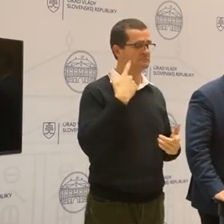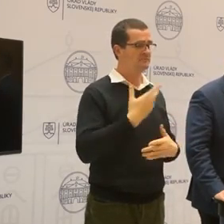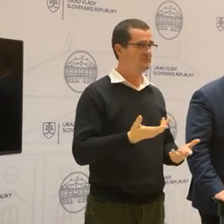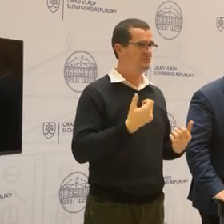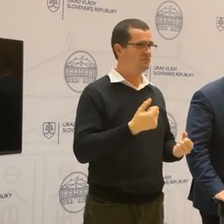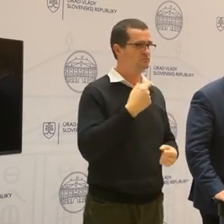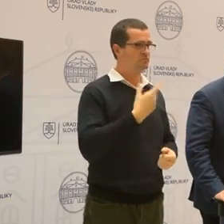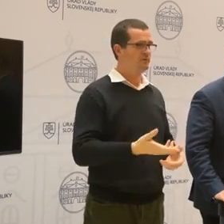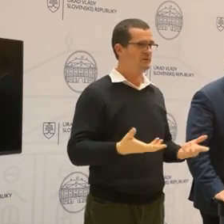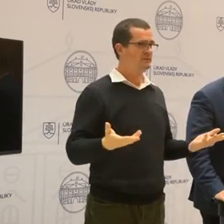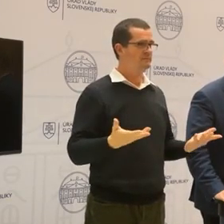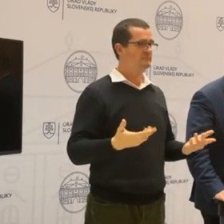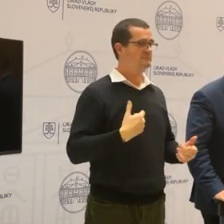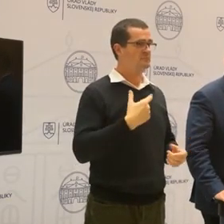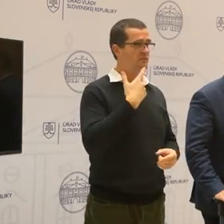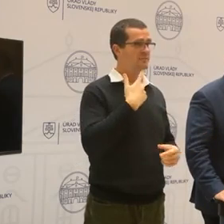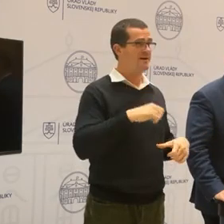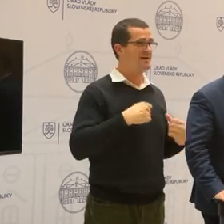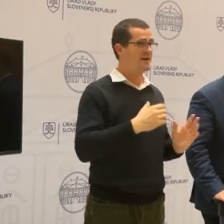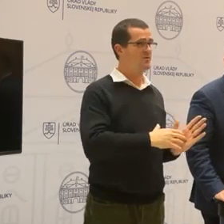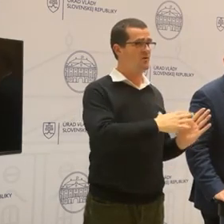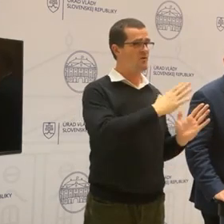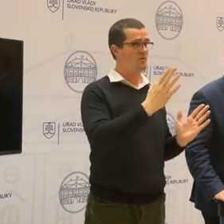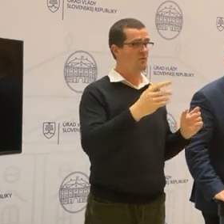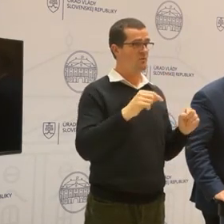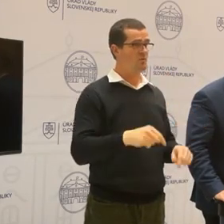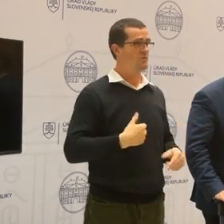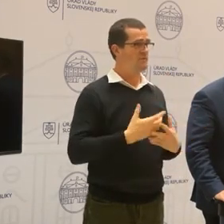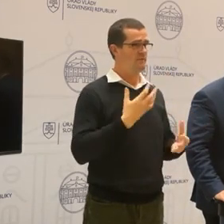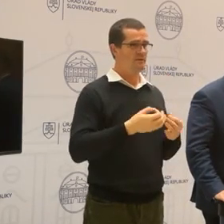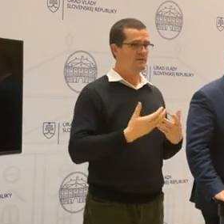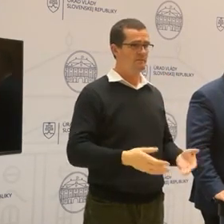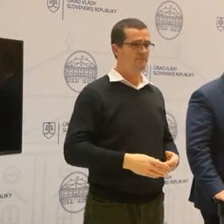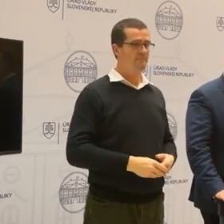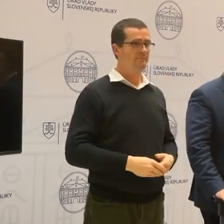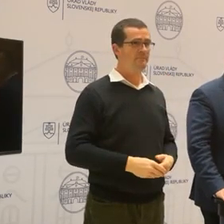Neviem sa k tomu vyjadriť, pretože, ako vravím, od rána som na vláde tu, takže nemám tie informácie.